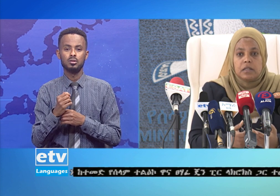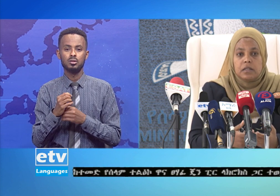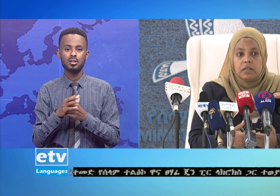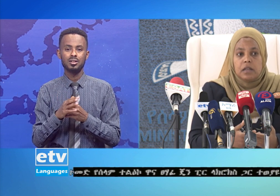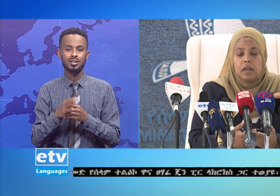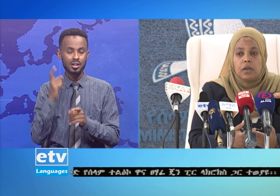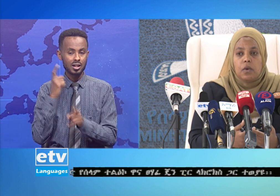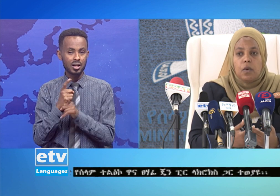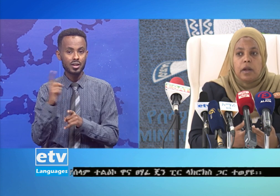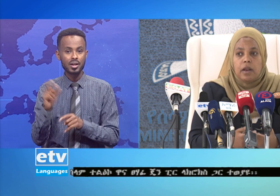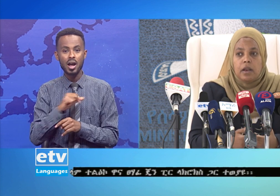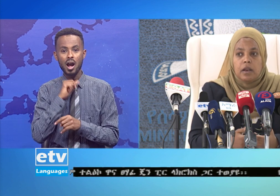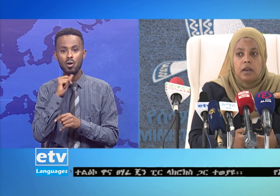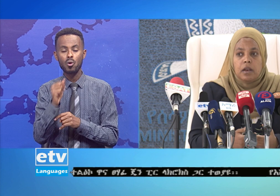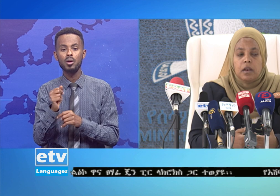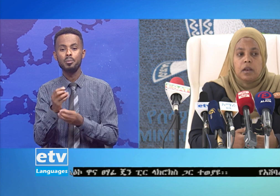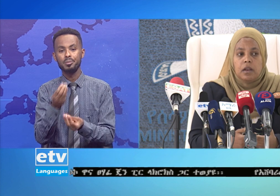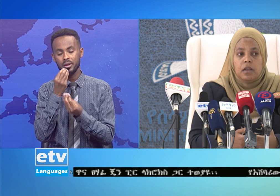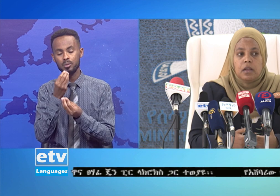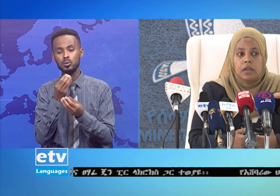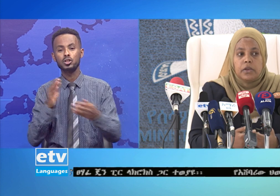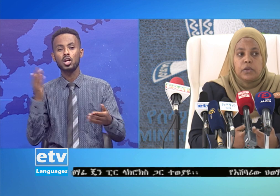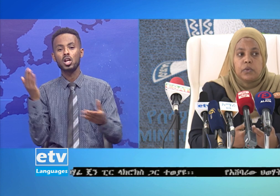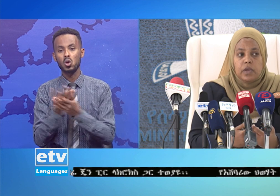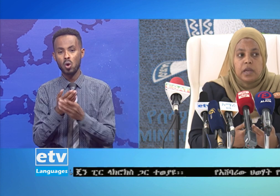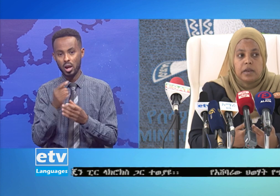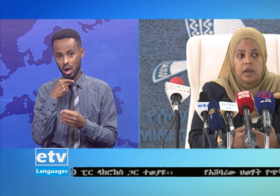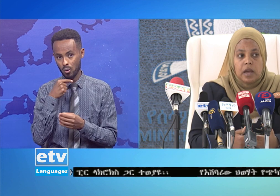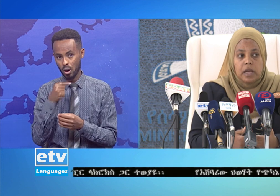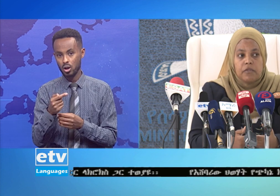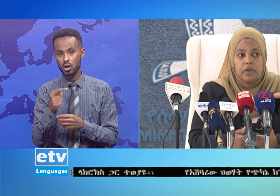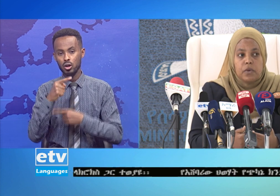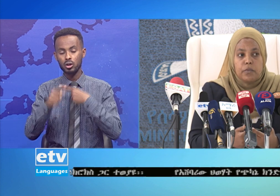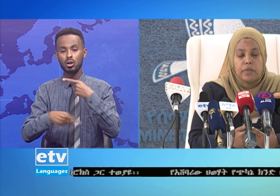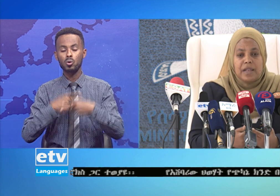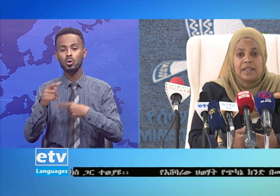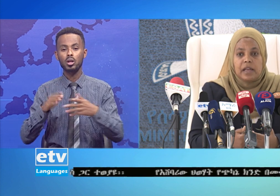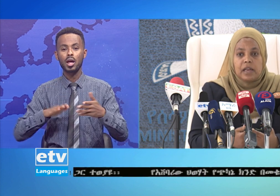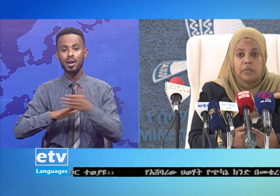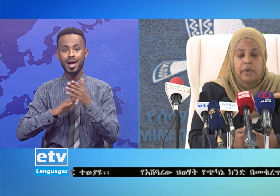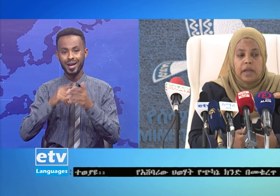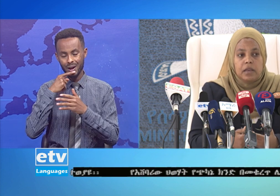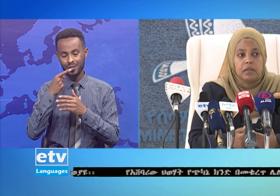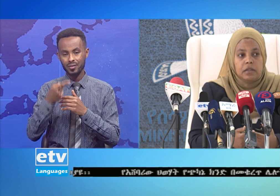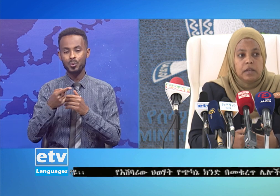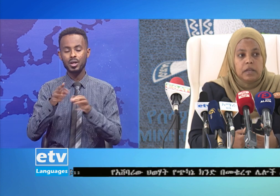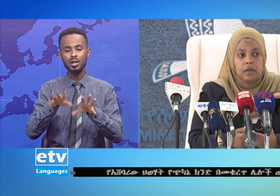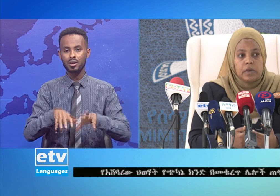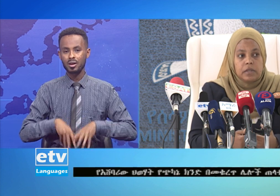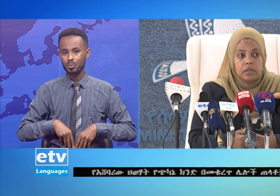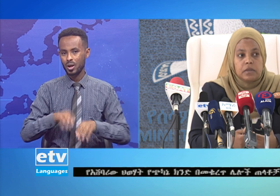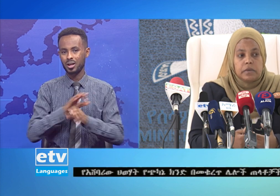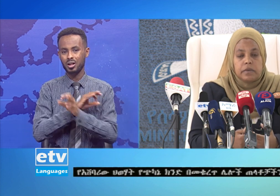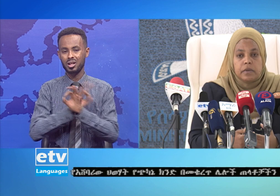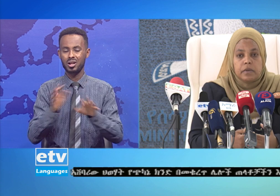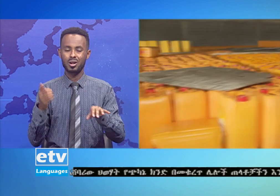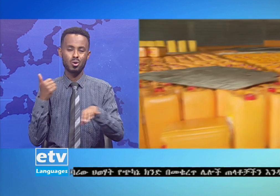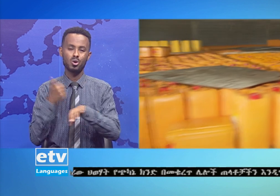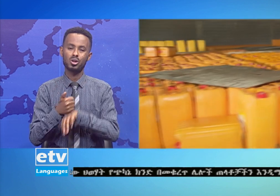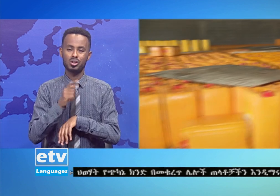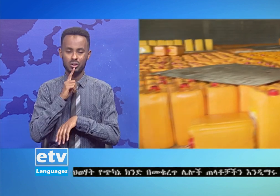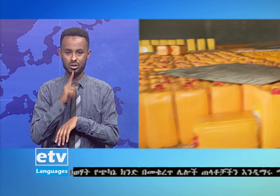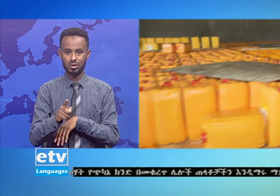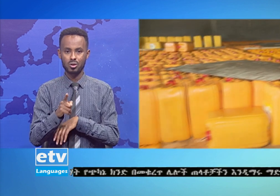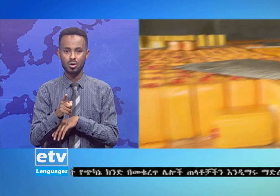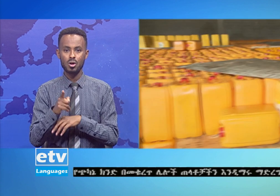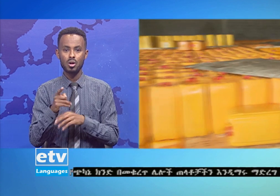አንፌተርድ አክሰስ ከልክሏል፣ ሂደቱን እያደናቀፈ ነው የሚል ተቀባይነት የሌለው ክስ ነው።